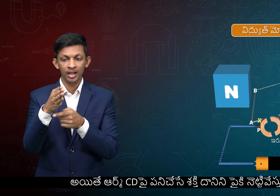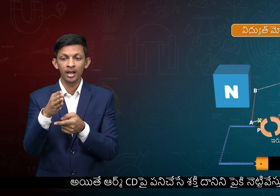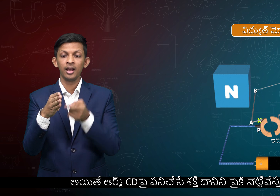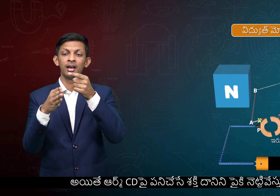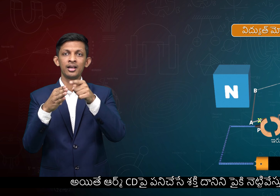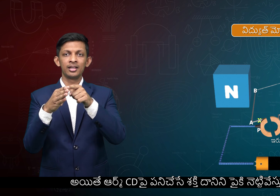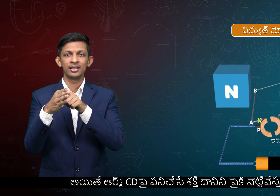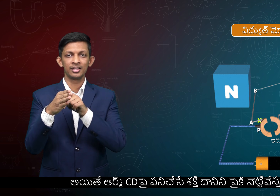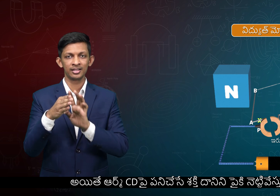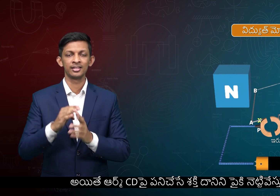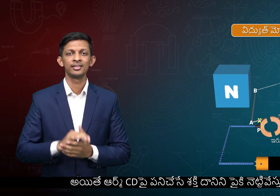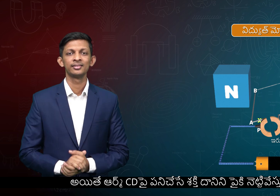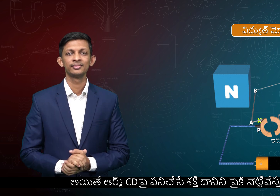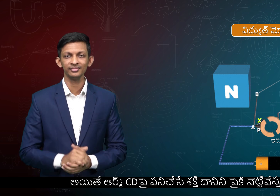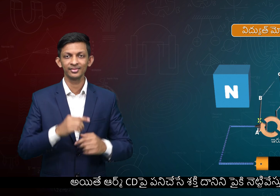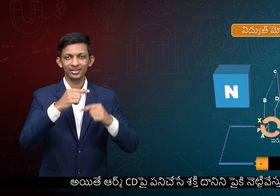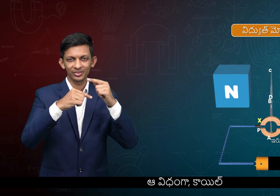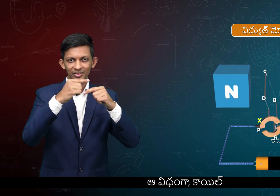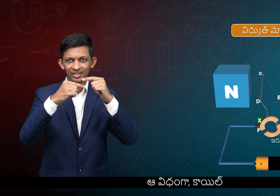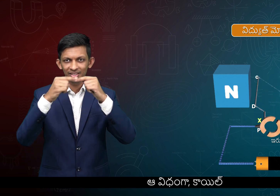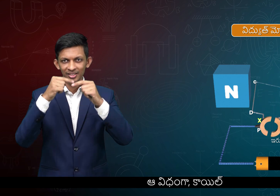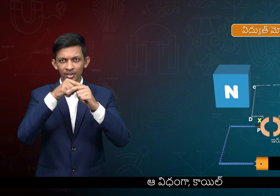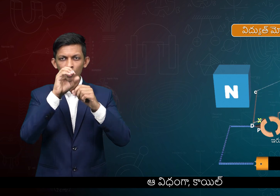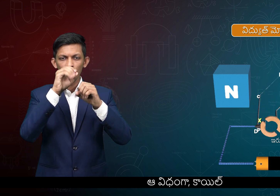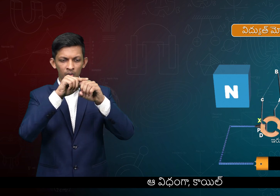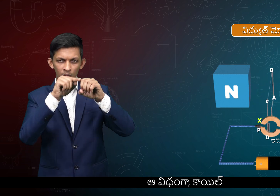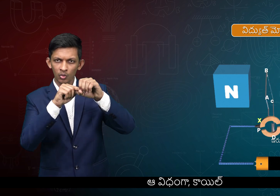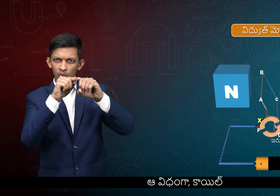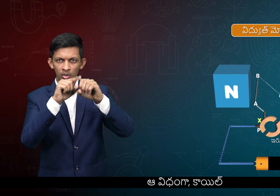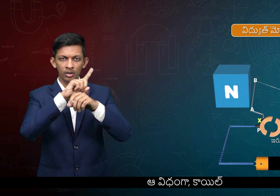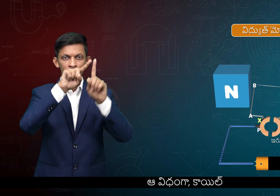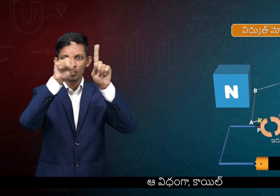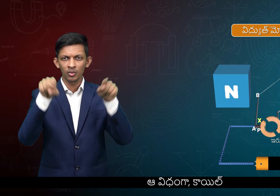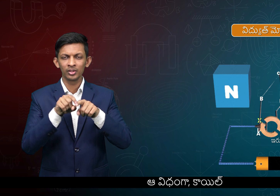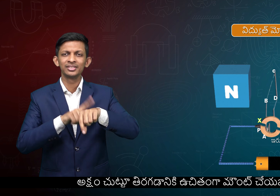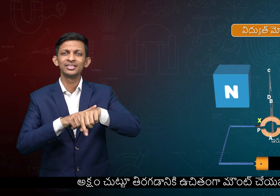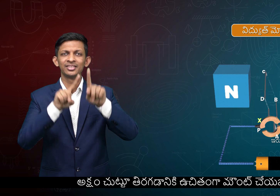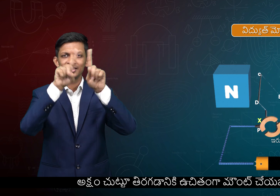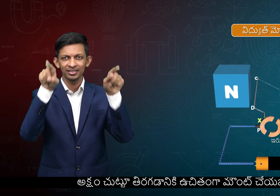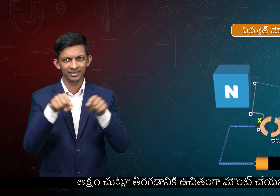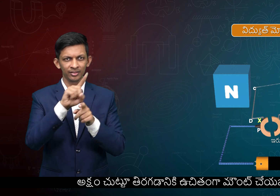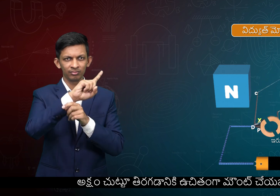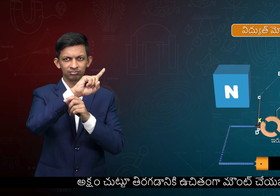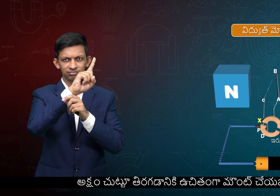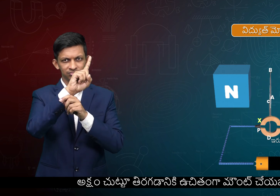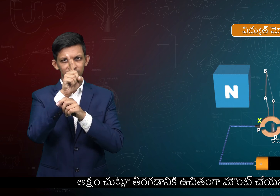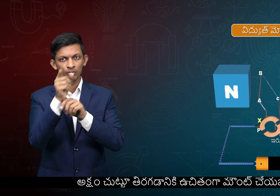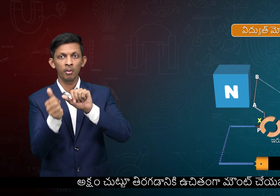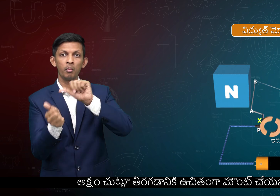దానిని పైకి నెట్టివేస్తుంది. ఆ విధంగా కాయిల్ 0 అక్షం చుట్టూ తిరగడానికి